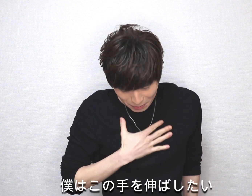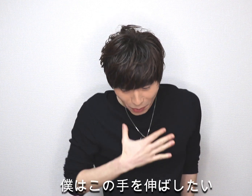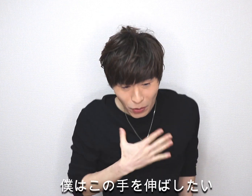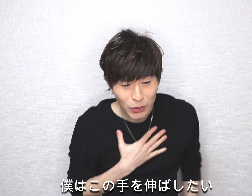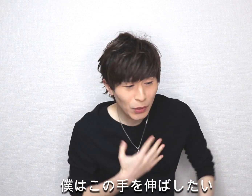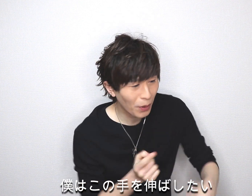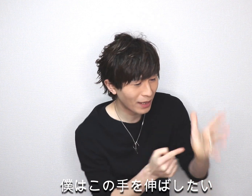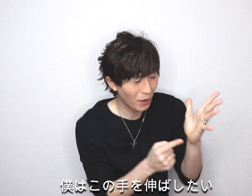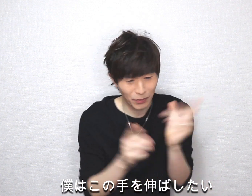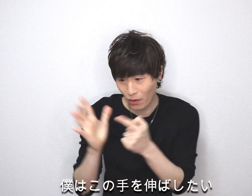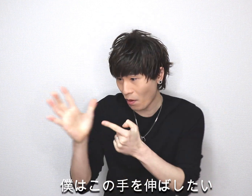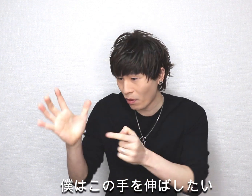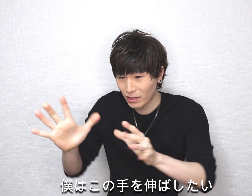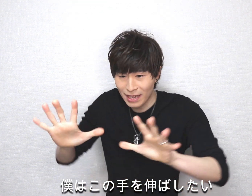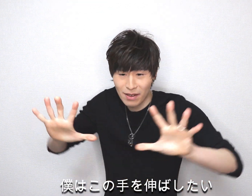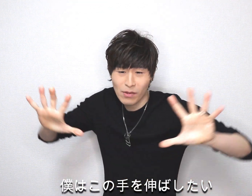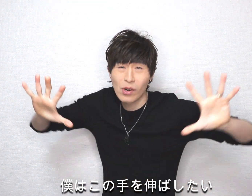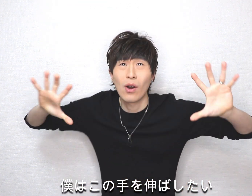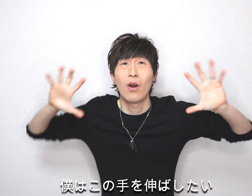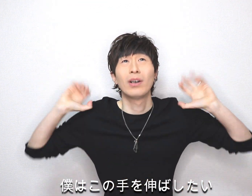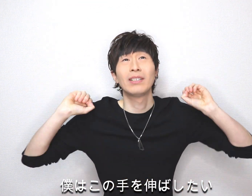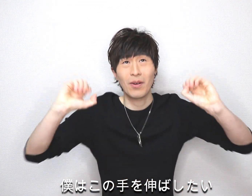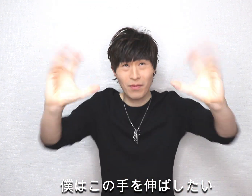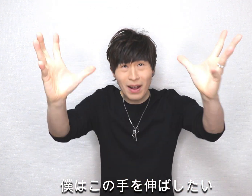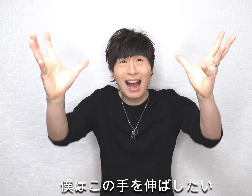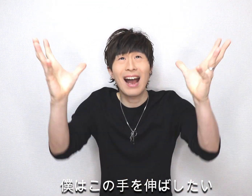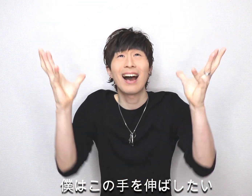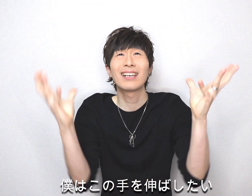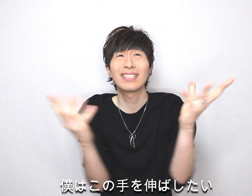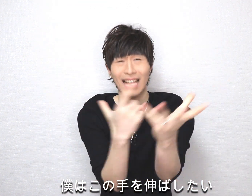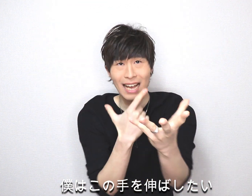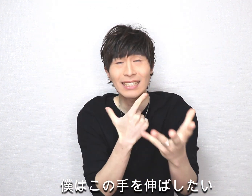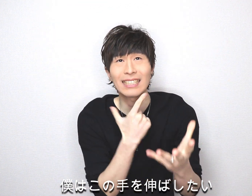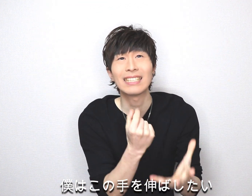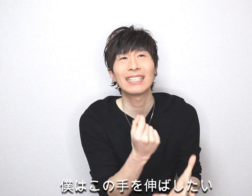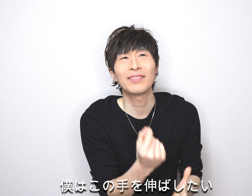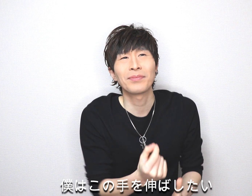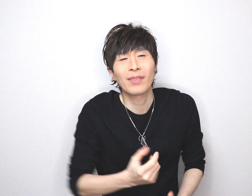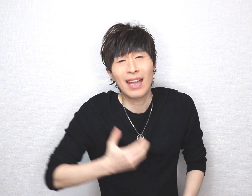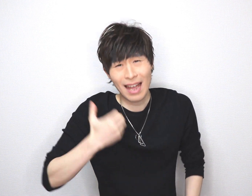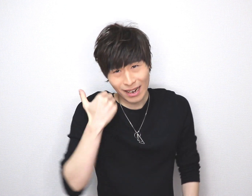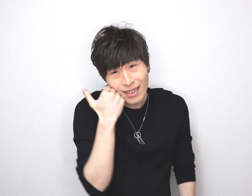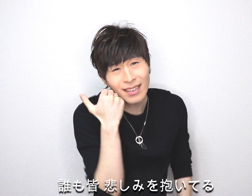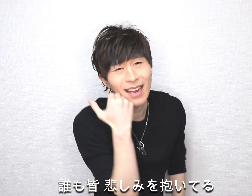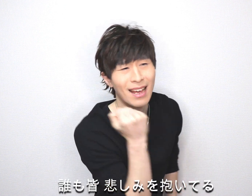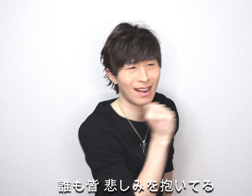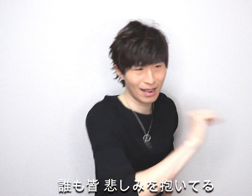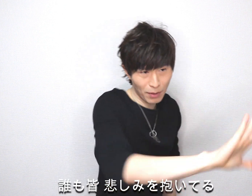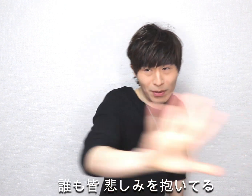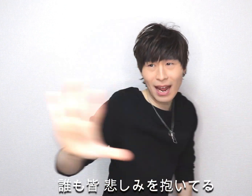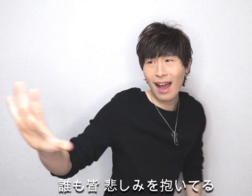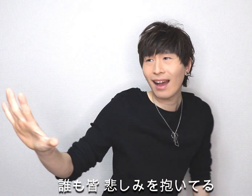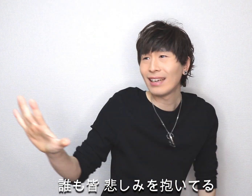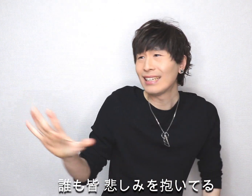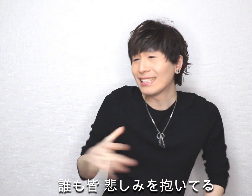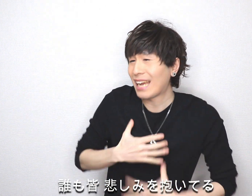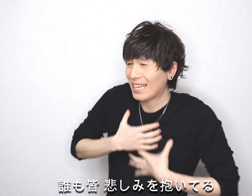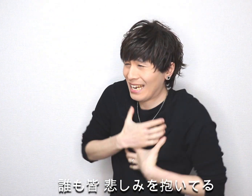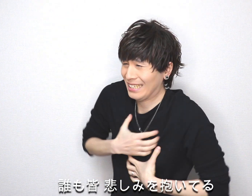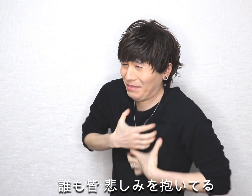僕はこの手を伸ばしたい。誰も皆悲しみ